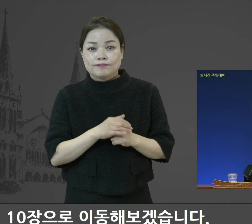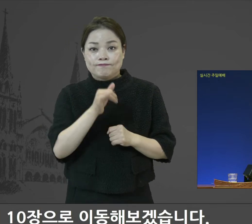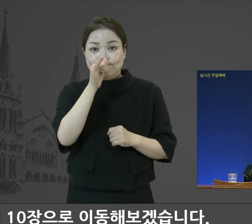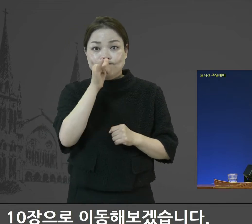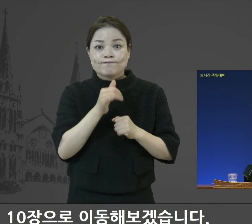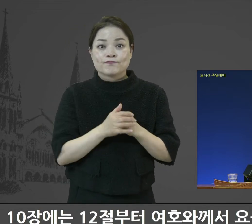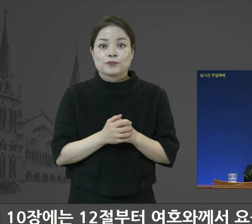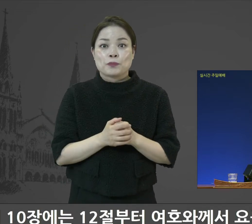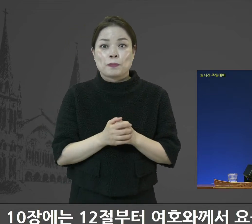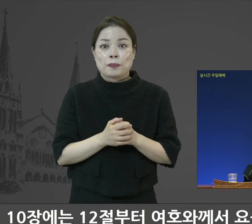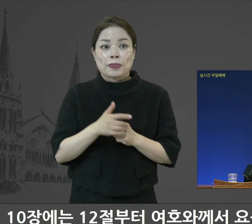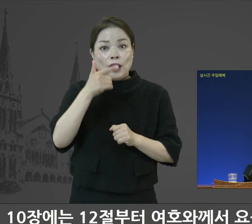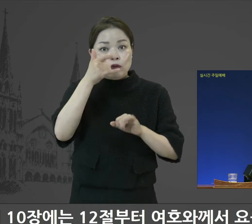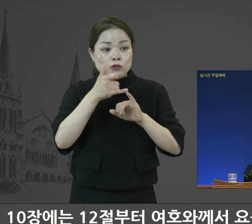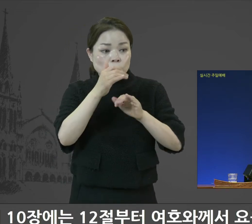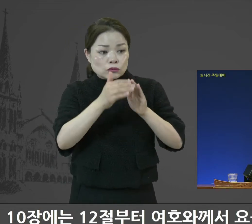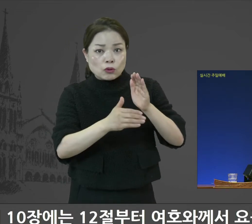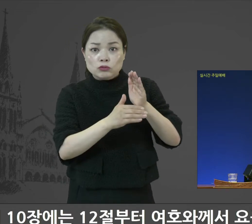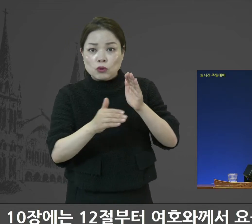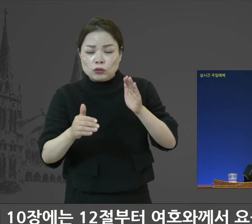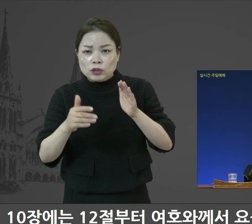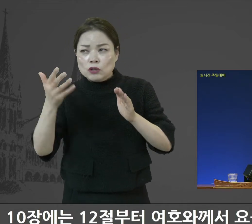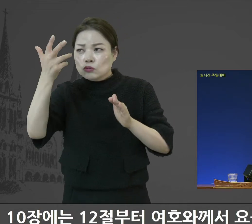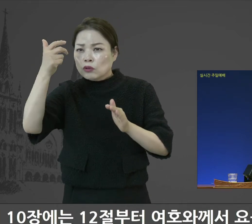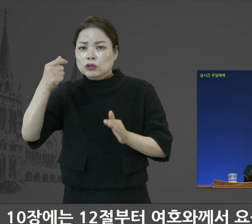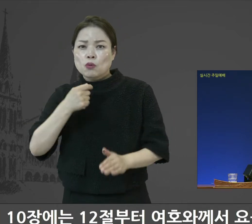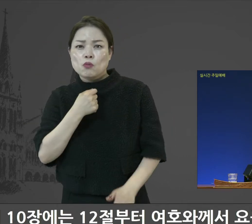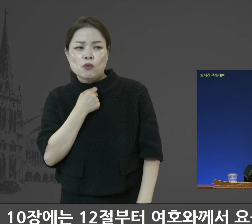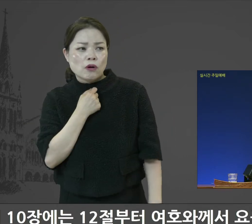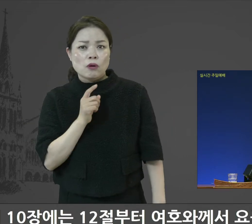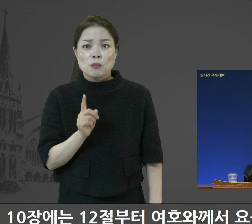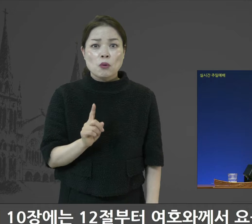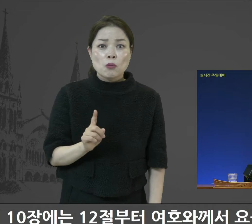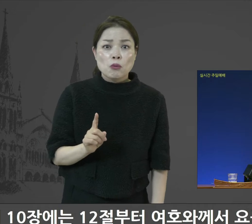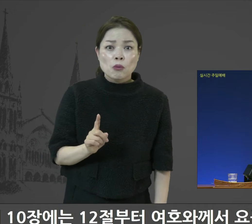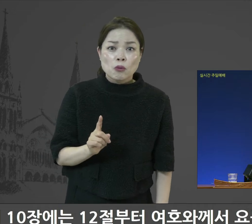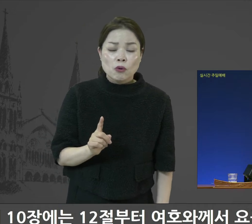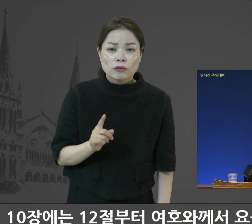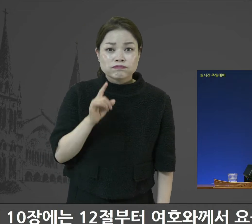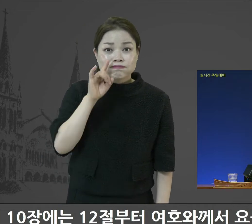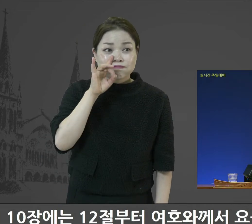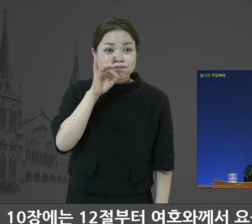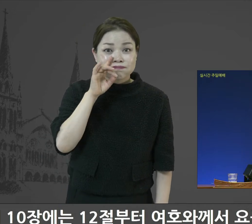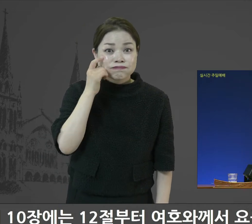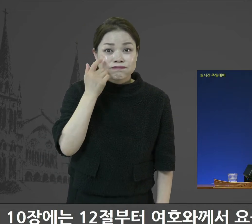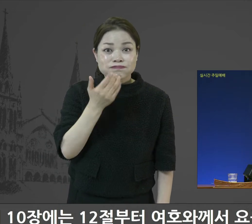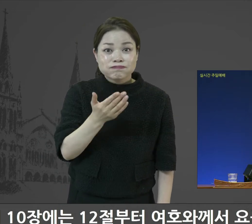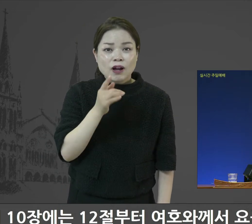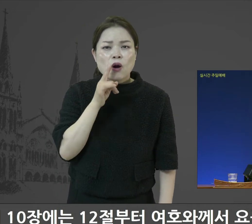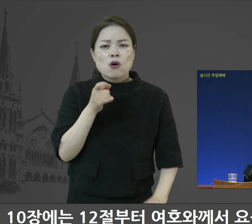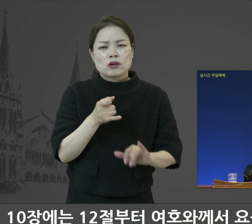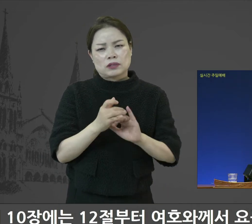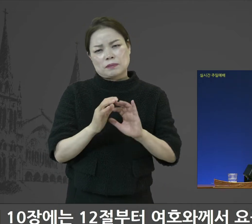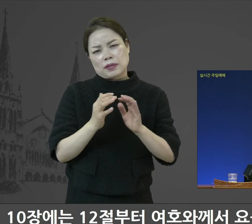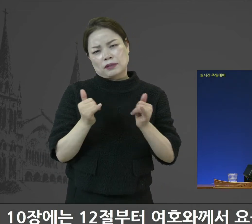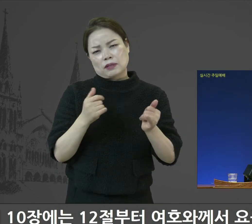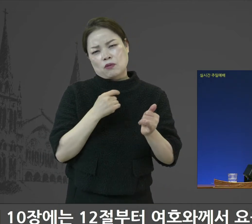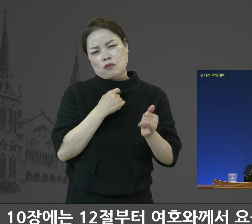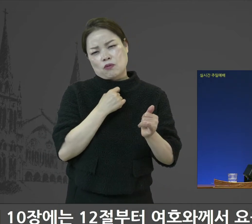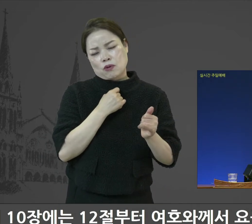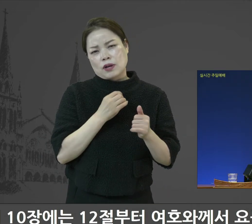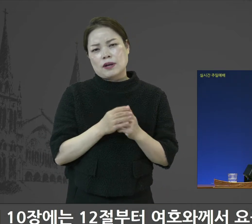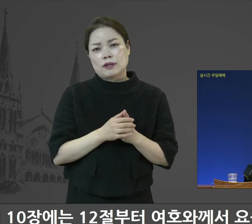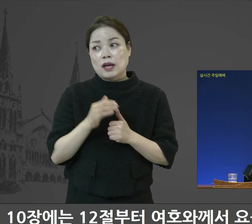있습니다. 구약의 성도들에게 여호와께서 요구하는 것이 무엇이었을까 궁금하지 않습니까? 이게 언약 백성에게 요구하는